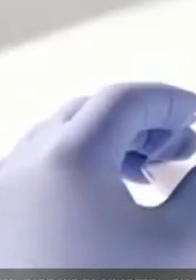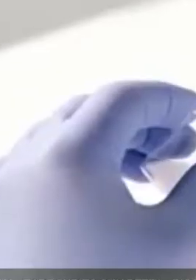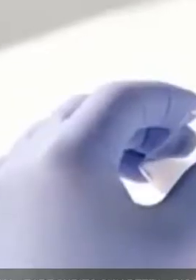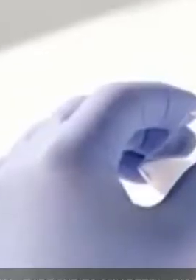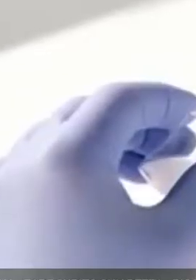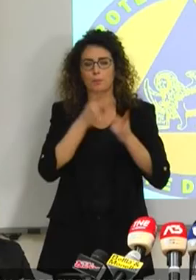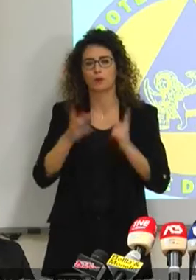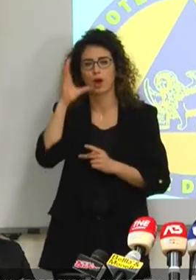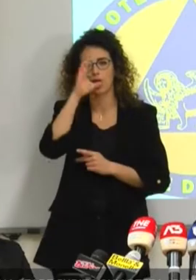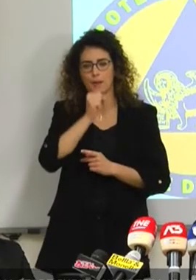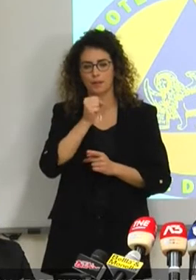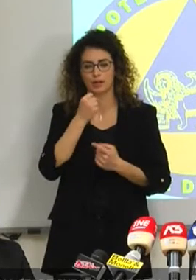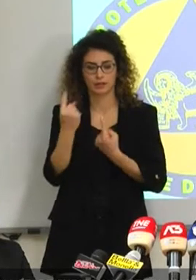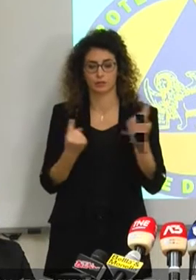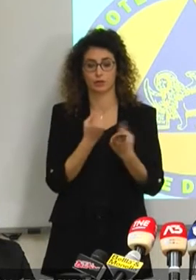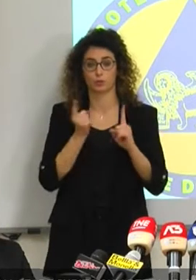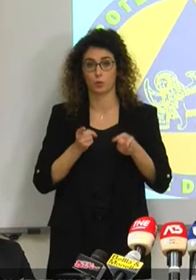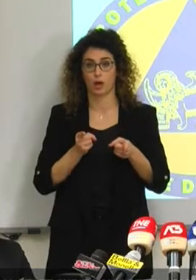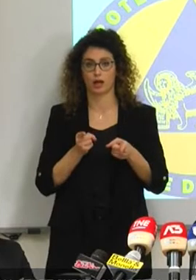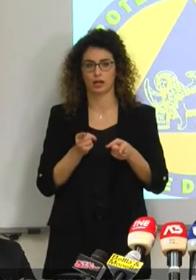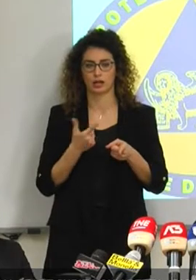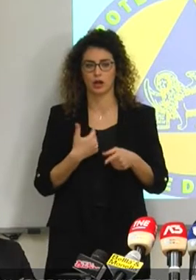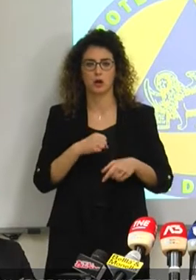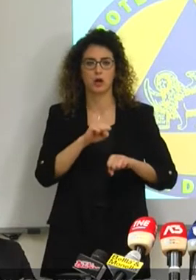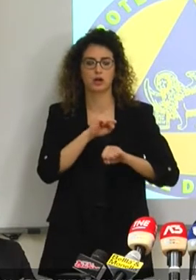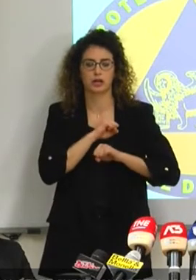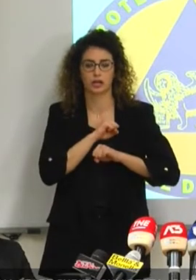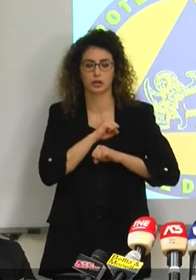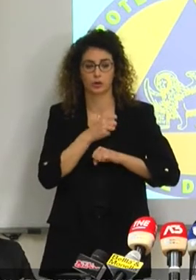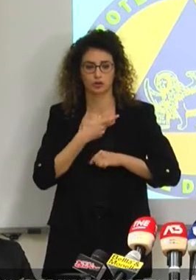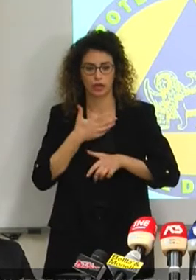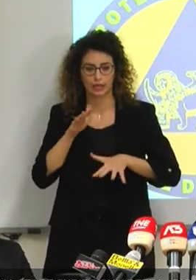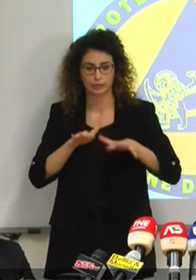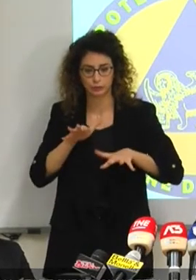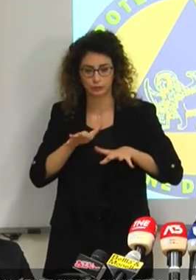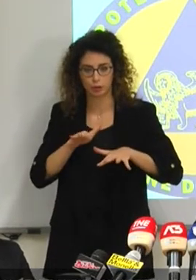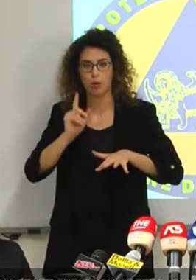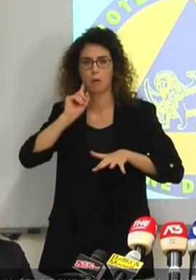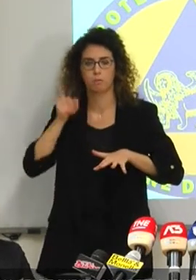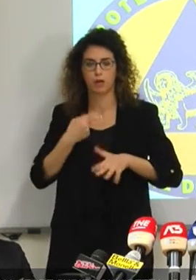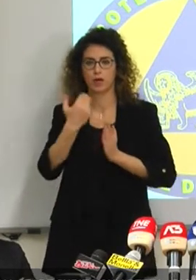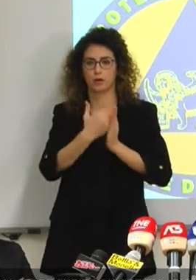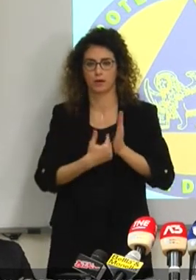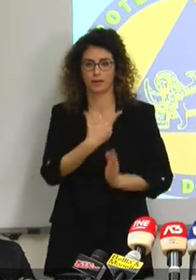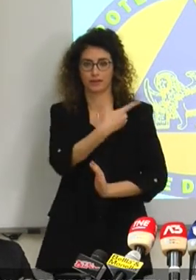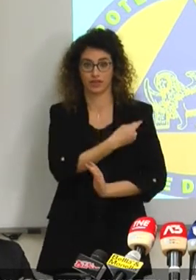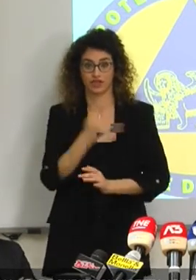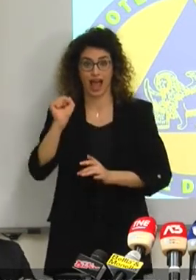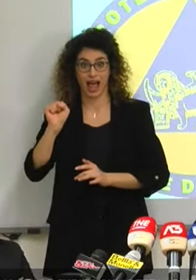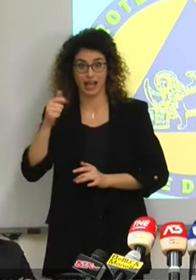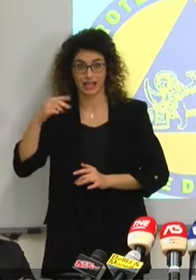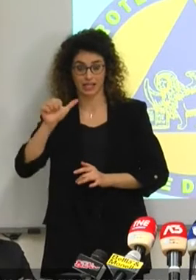somministrazioni. Io penso che sia bene che se c'è un dubbio debba essere sospesa una campagna vaccinale con